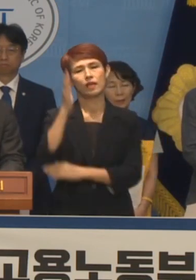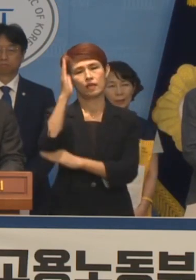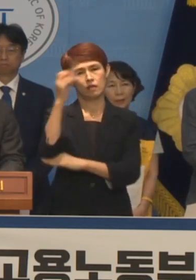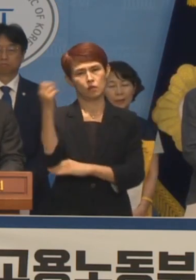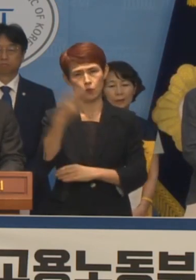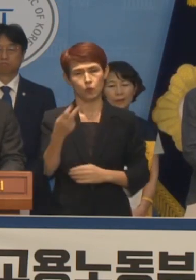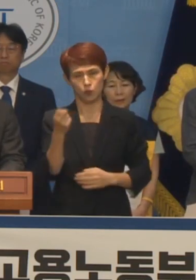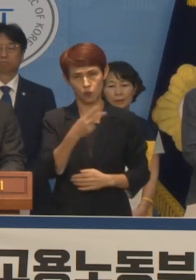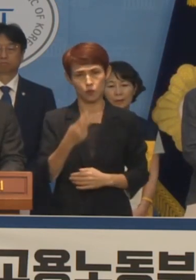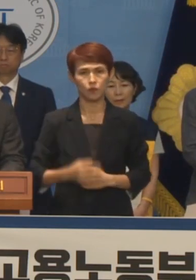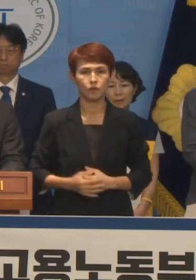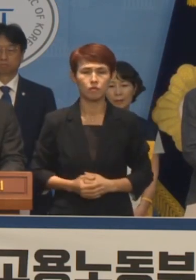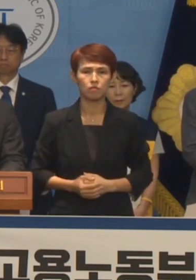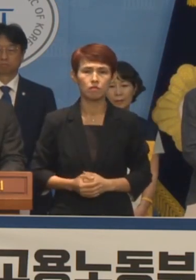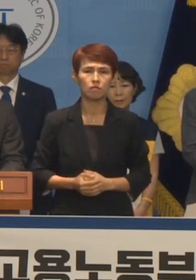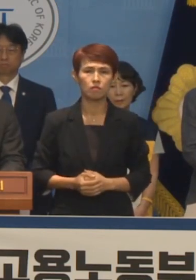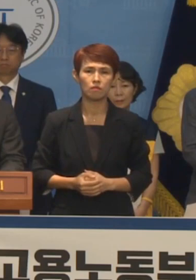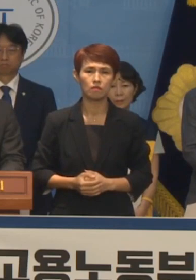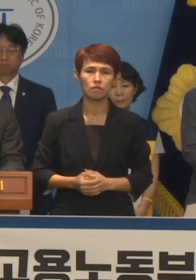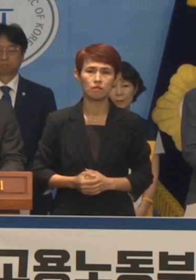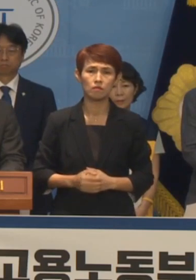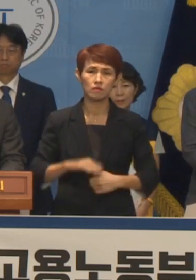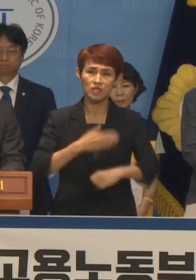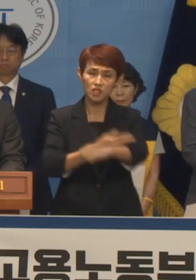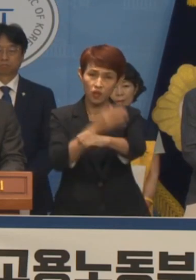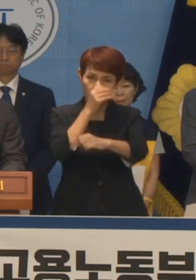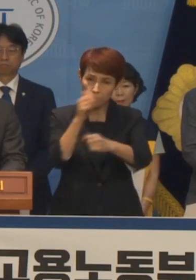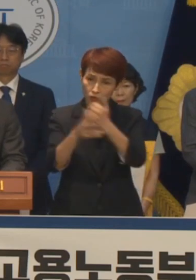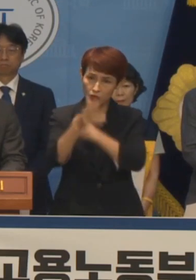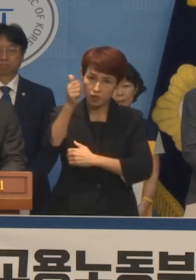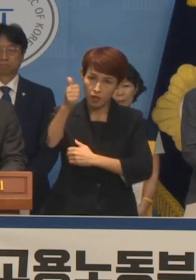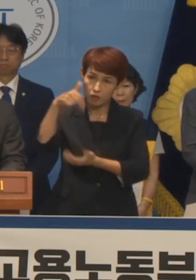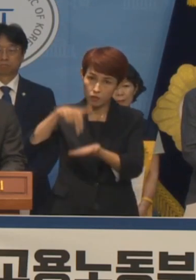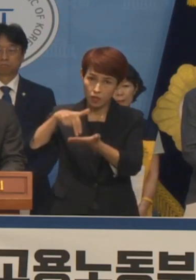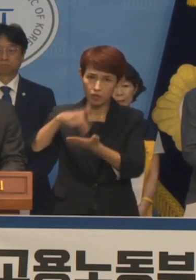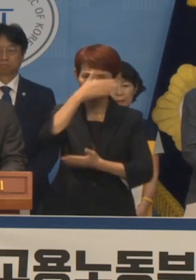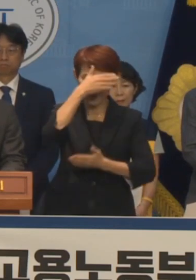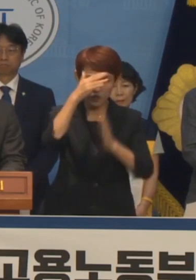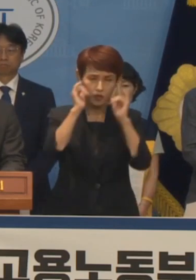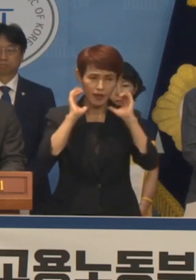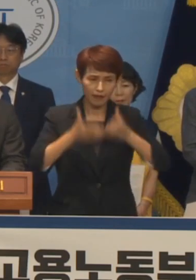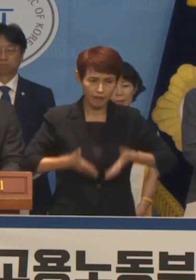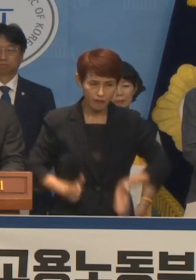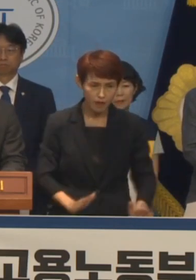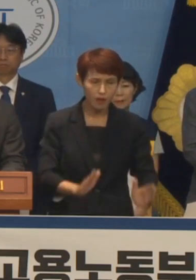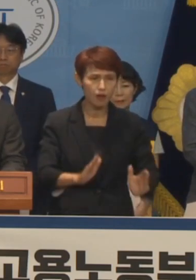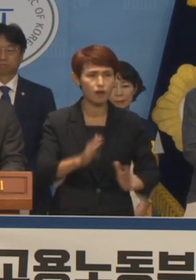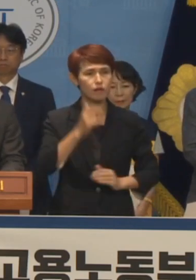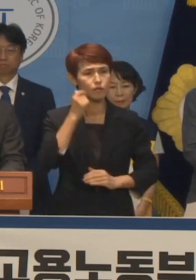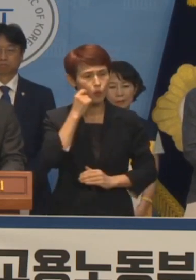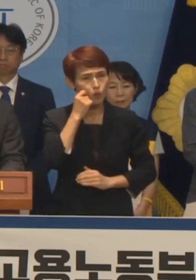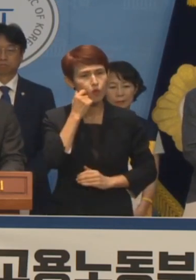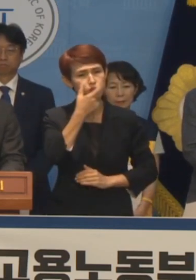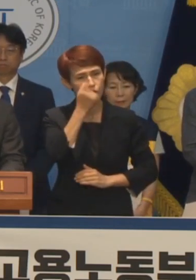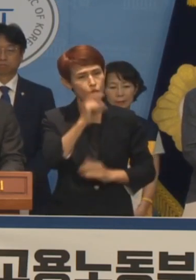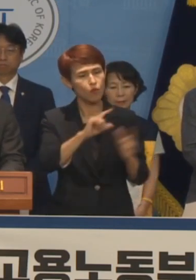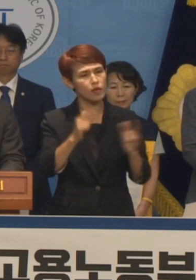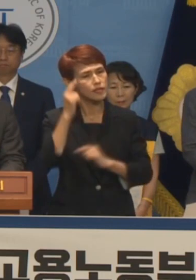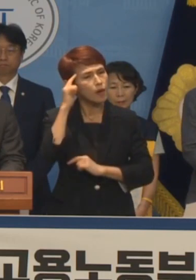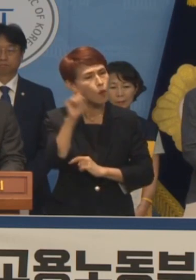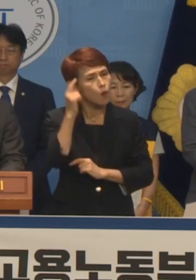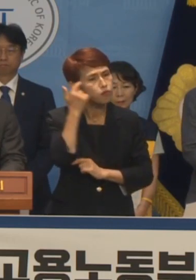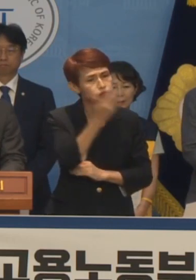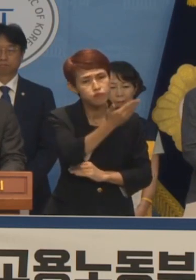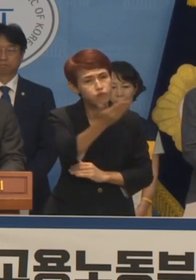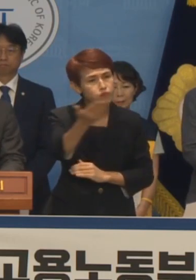이어갑니다. 제대로 역량을 갖춘 위원장이라면 청년의 저출생에 대한 생각을 묻고 당사자의